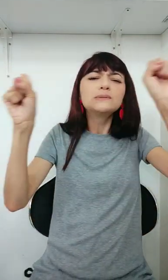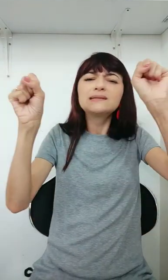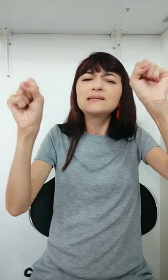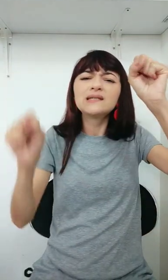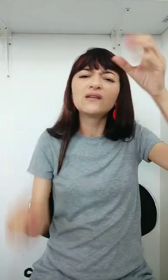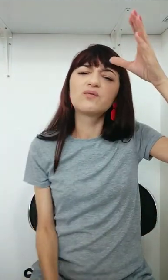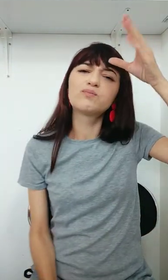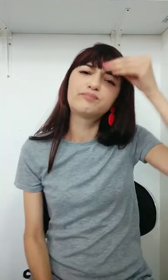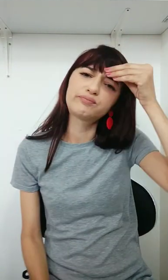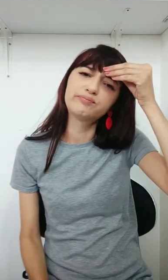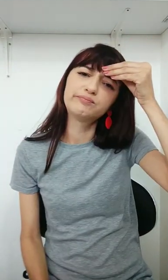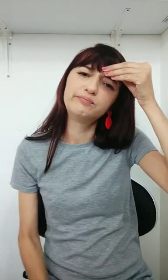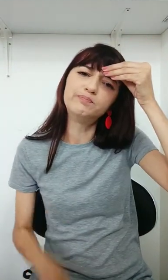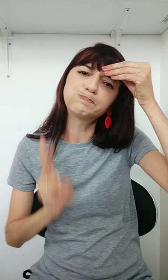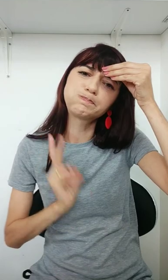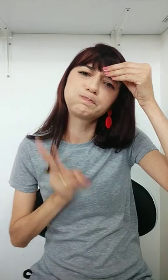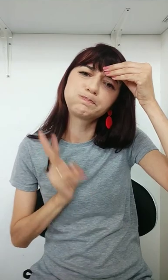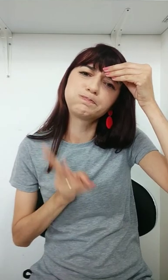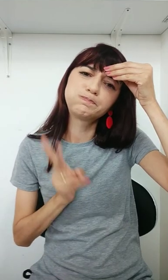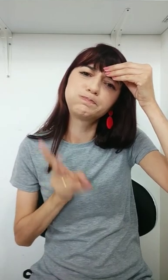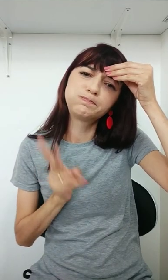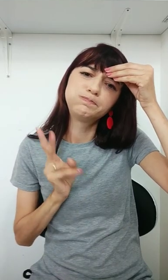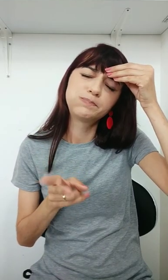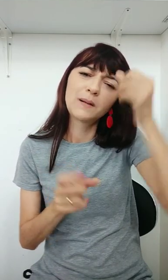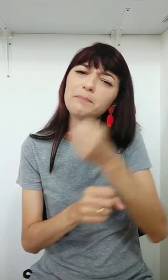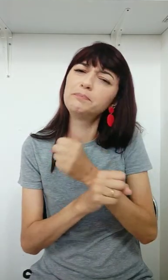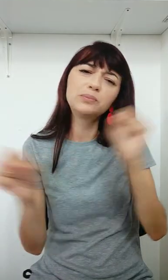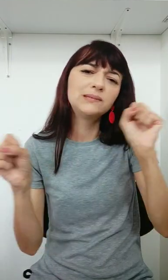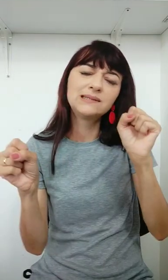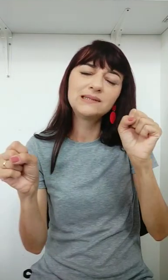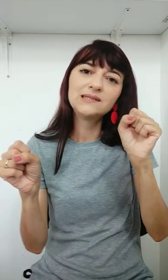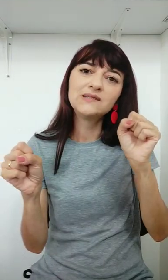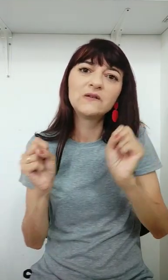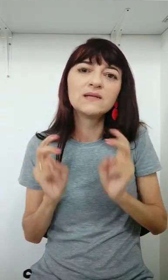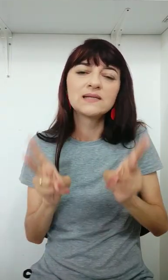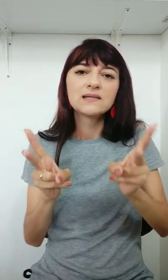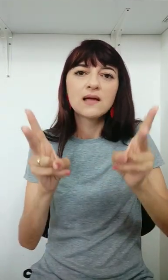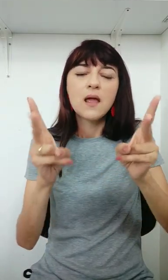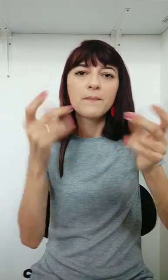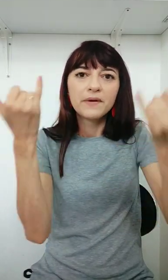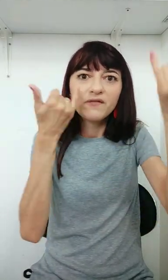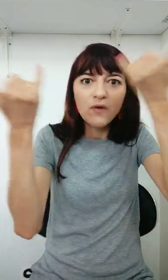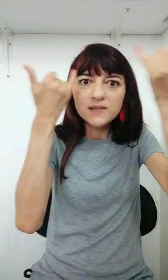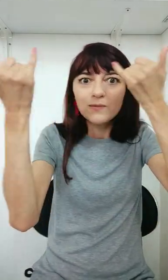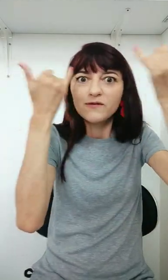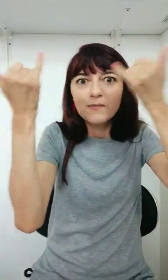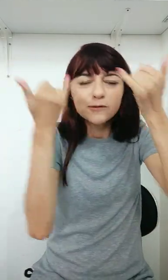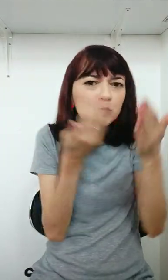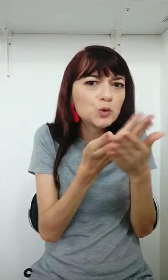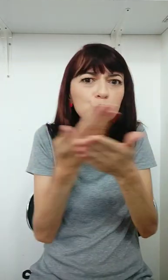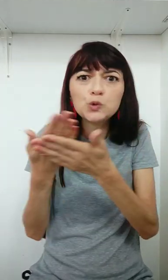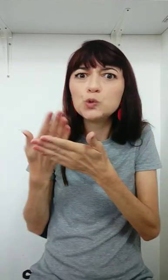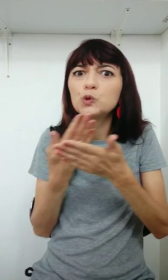verdade? Então, assim, agora quando uma pessoa ali é impossível que ela simplesmente ali esqueça